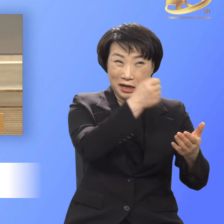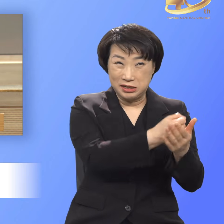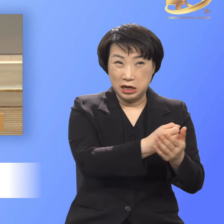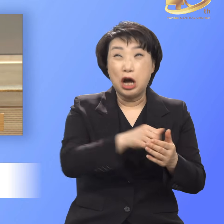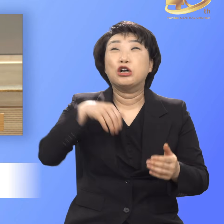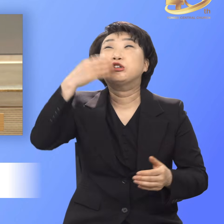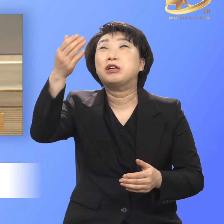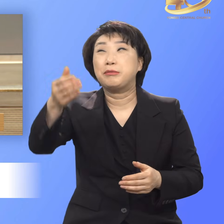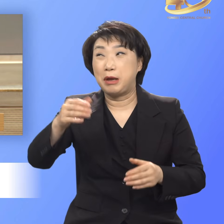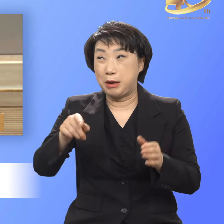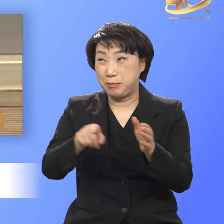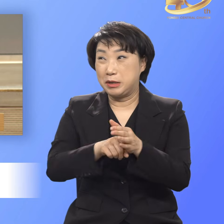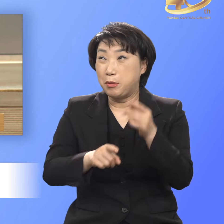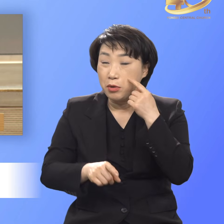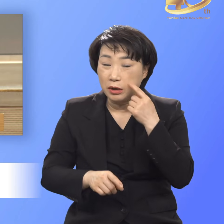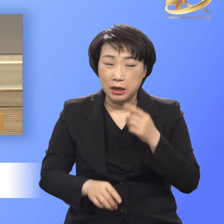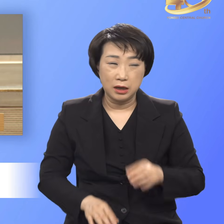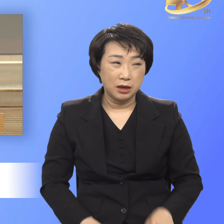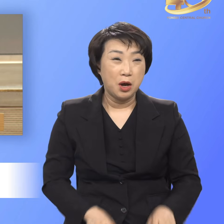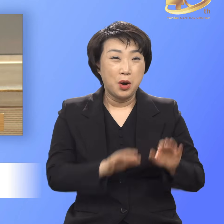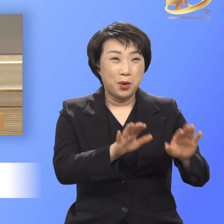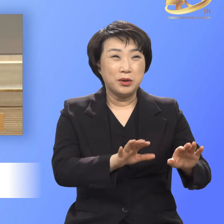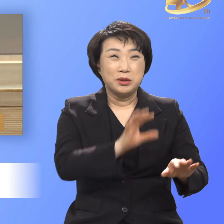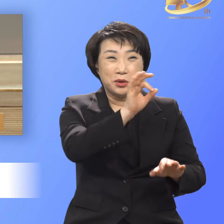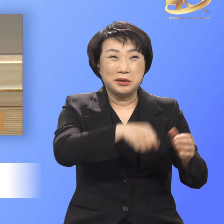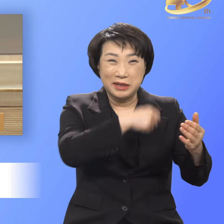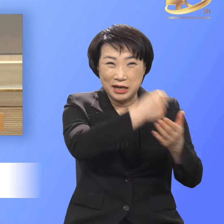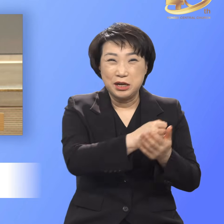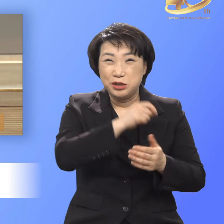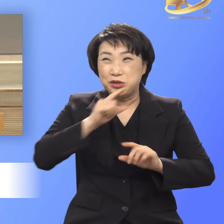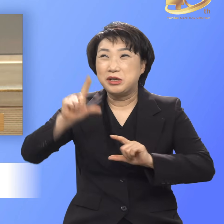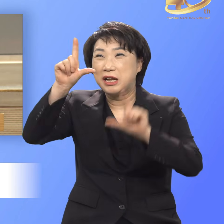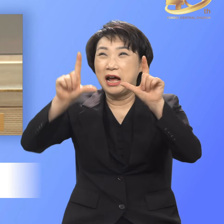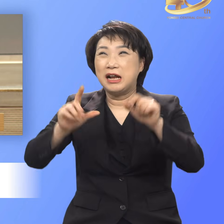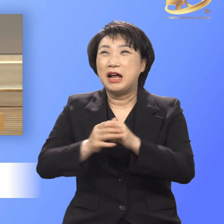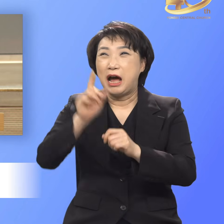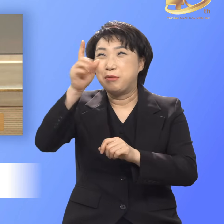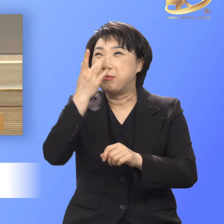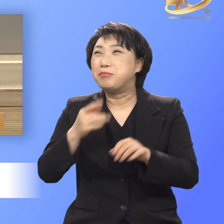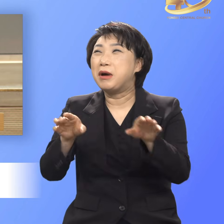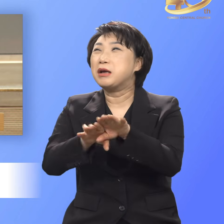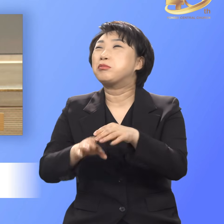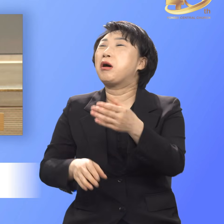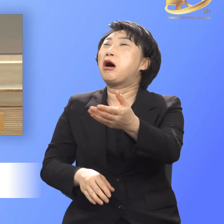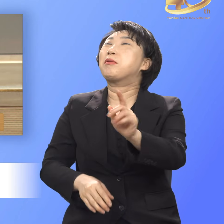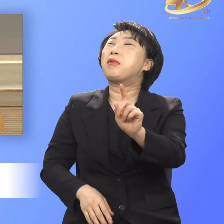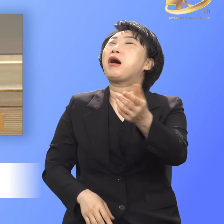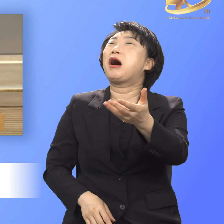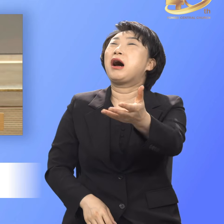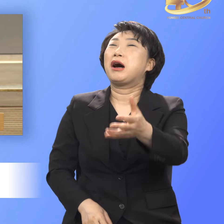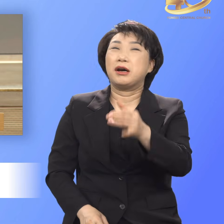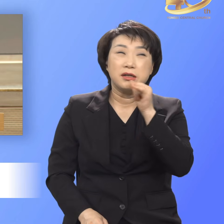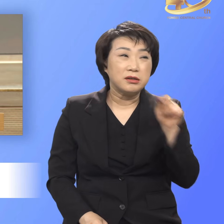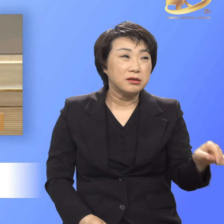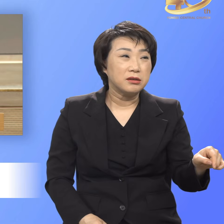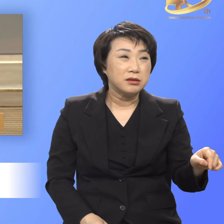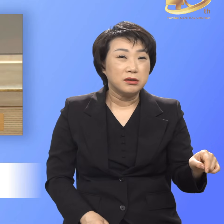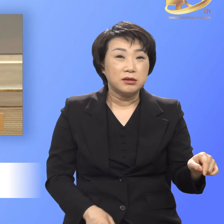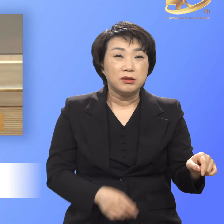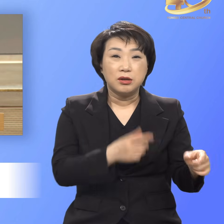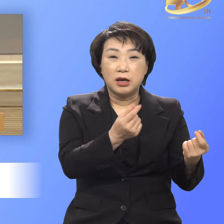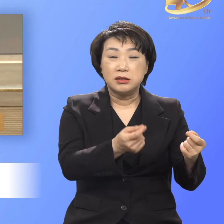뭐. 오늘 돈 택하고 주일까지 그 하루 안 지키면 어때? 이런 사람들은 우습게